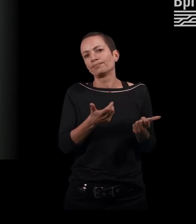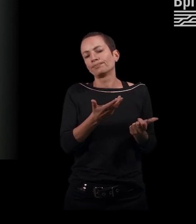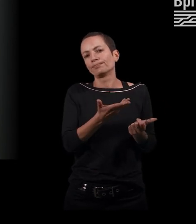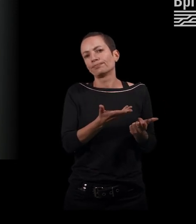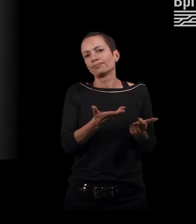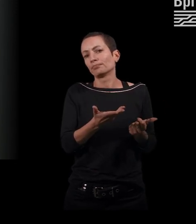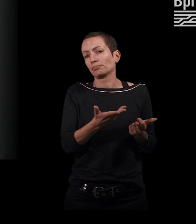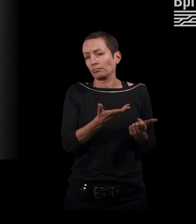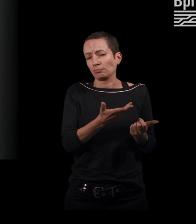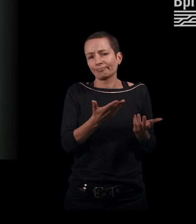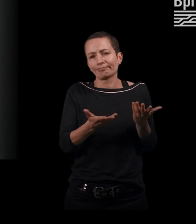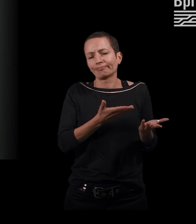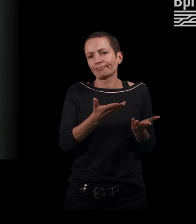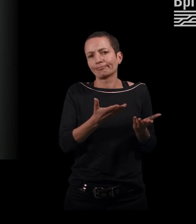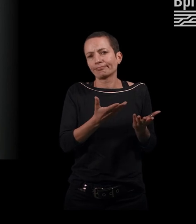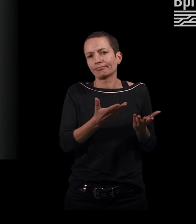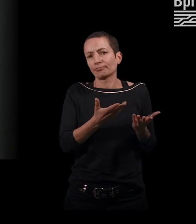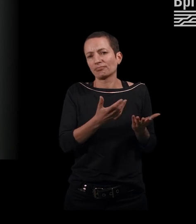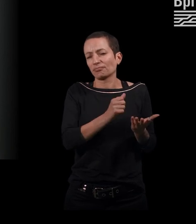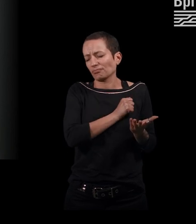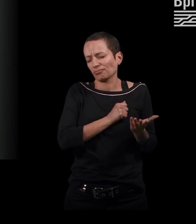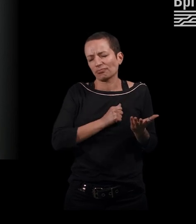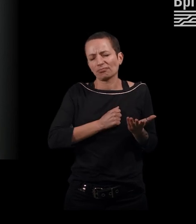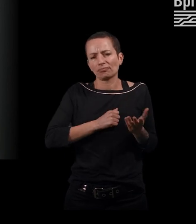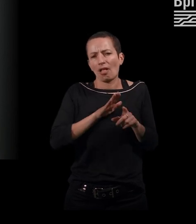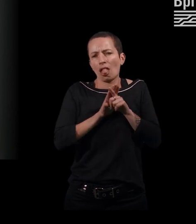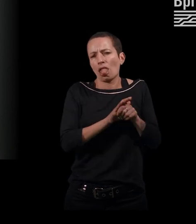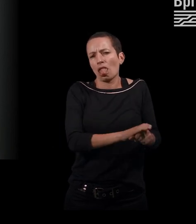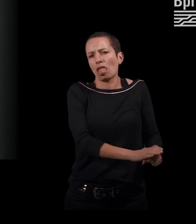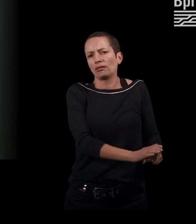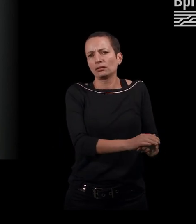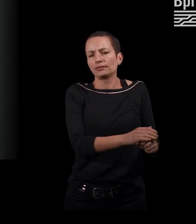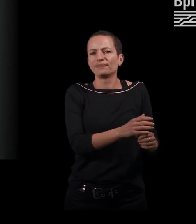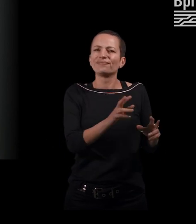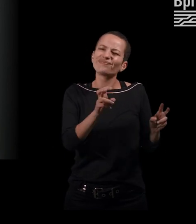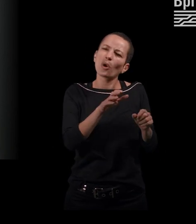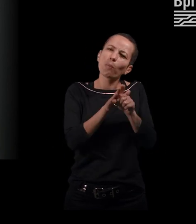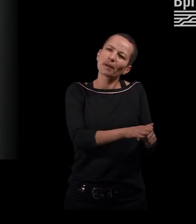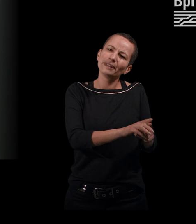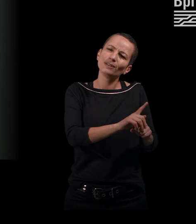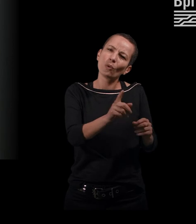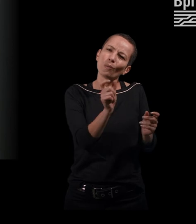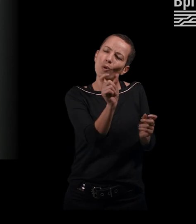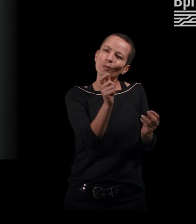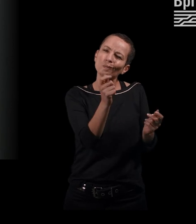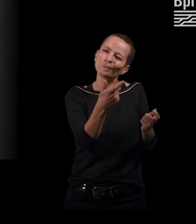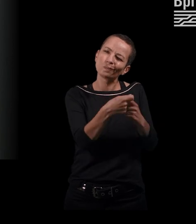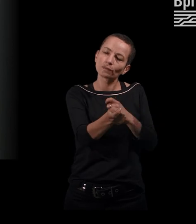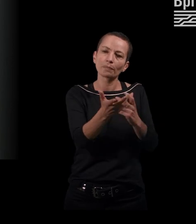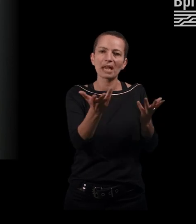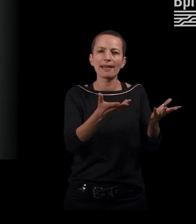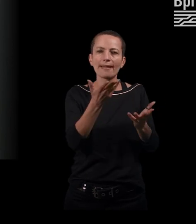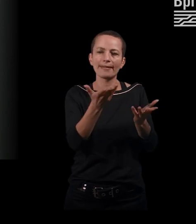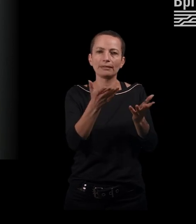à ce point, disons, détruit ou opprimé, je ne veux pas dire tout à fait opprimé, ce n'est pas vraiment le mot, mais